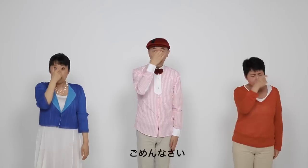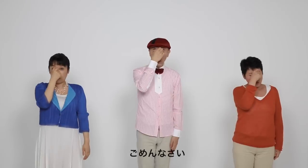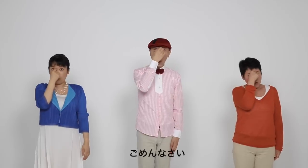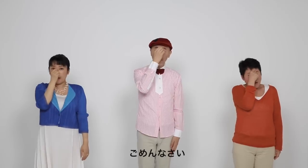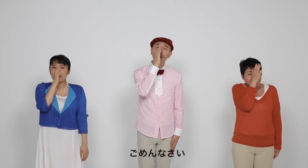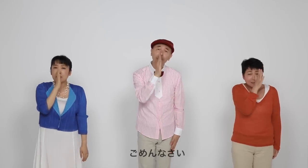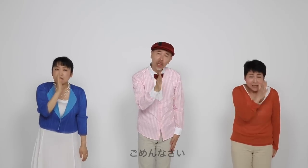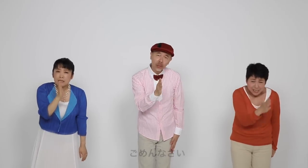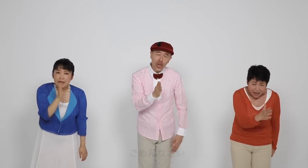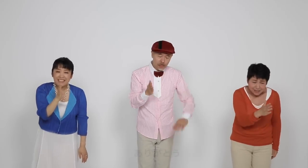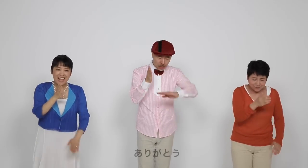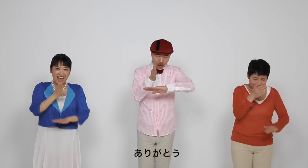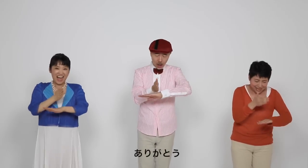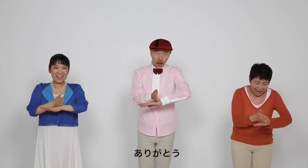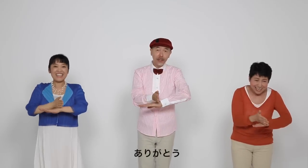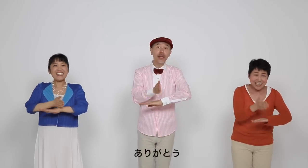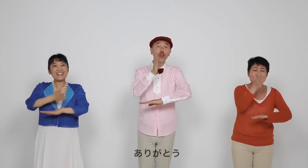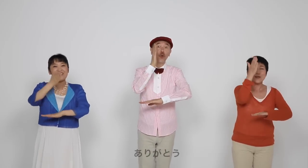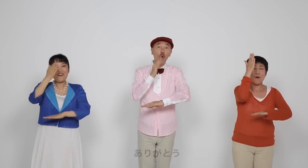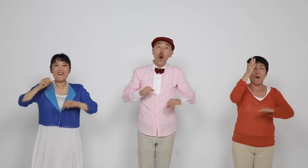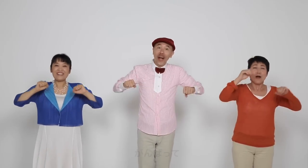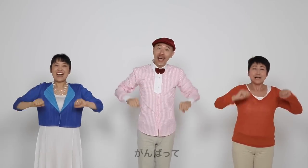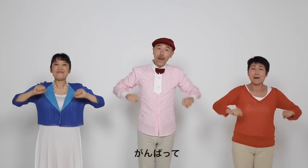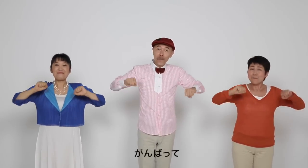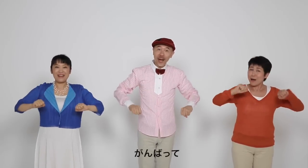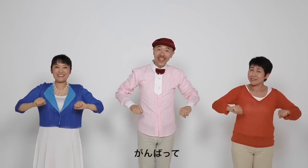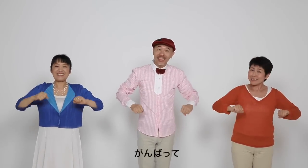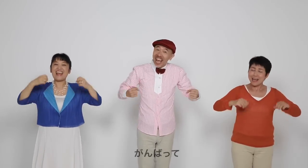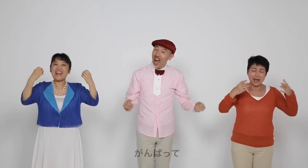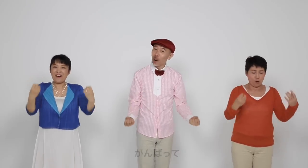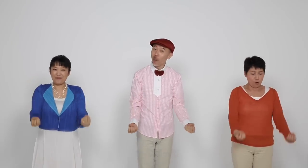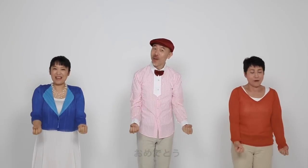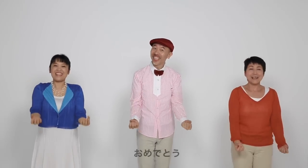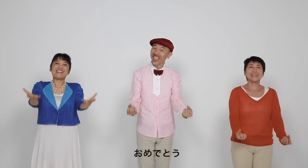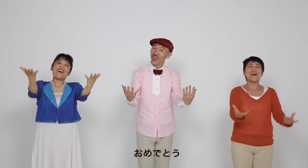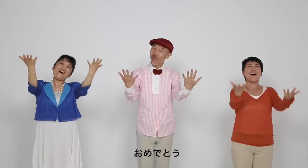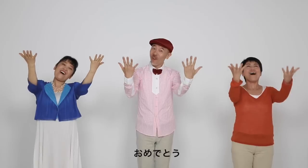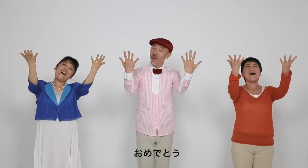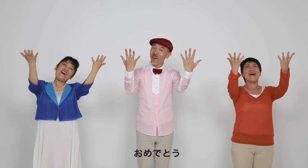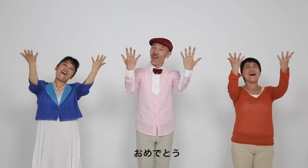ごめんなさい、ありがとう、頑張っておめでとう。